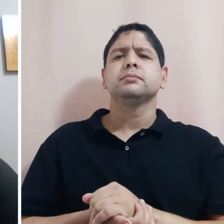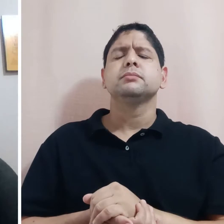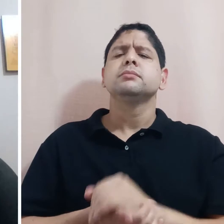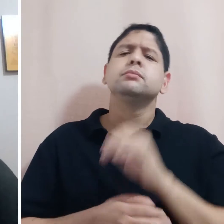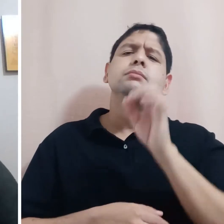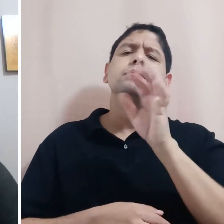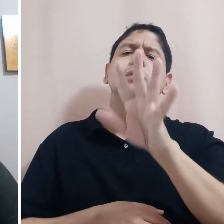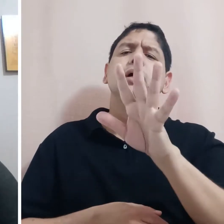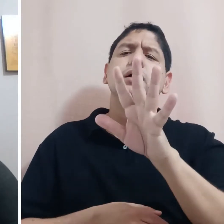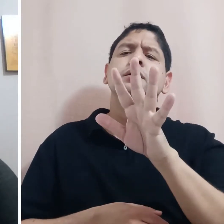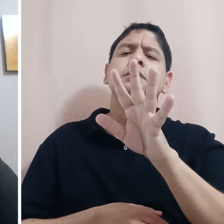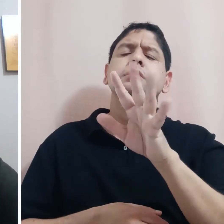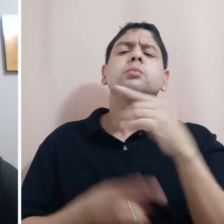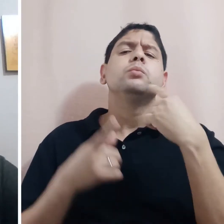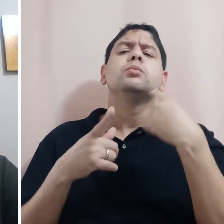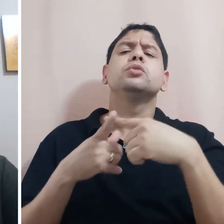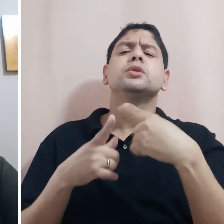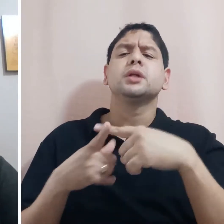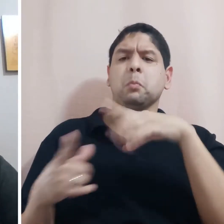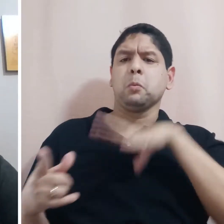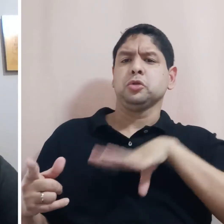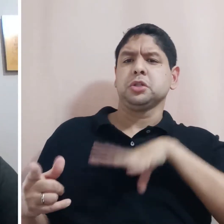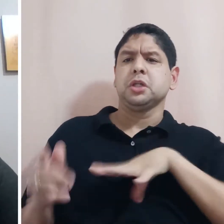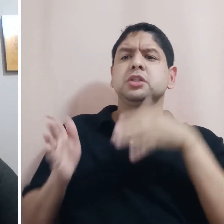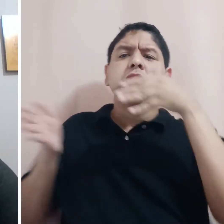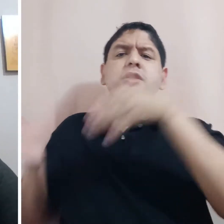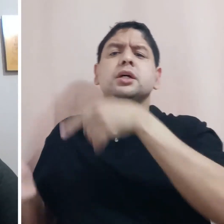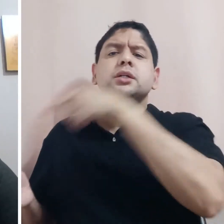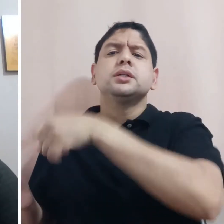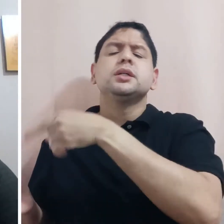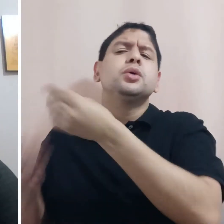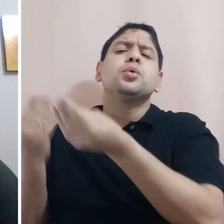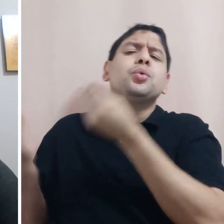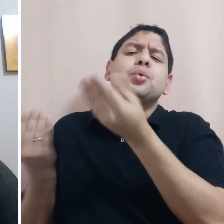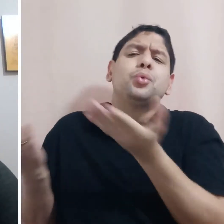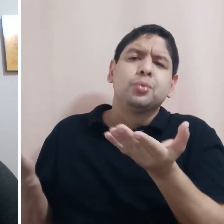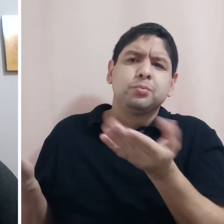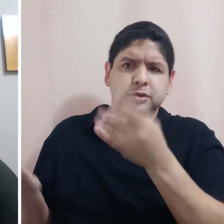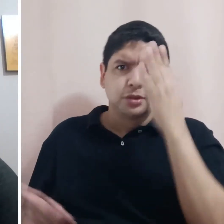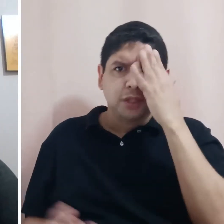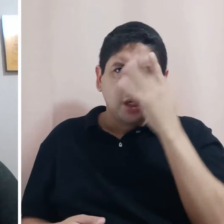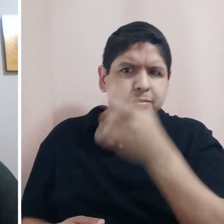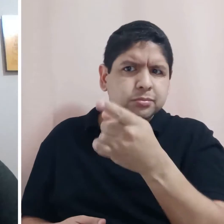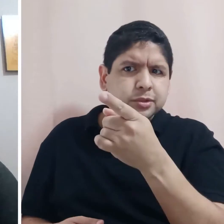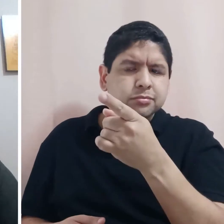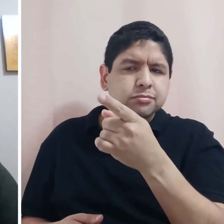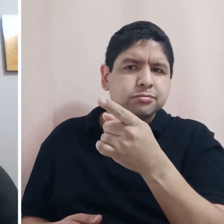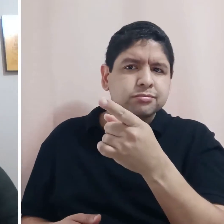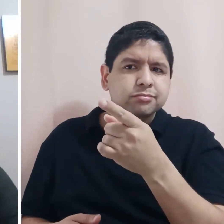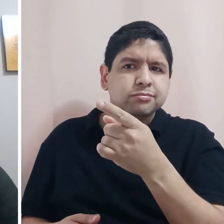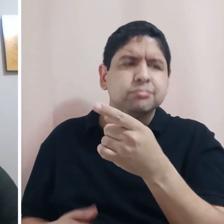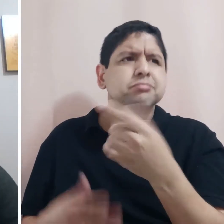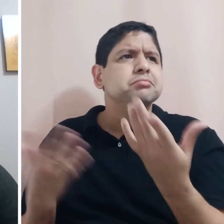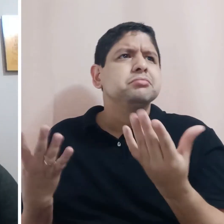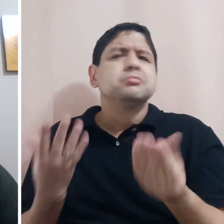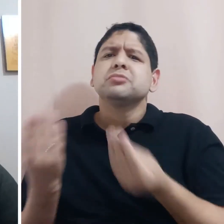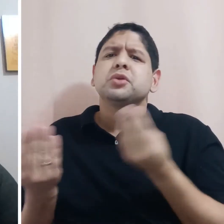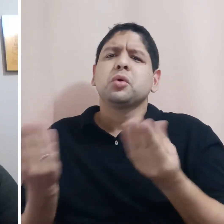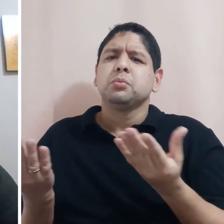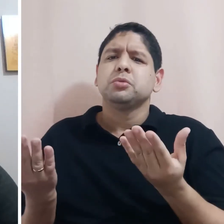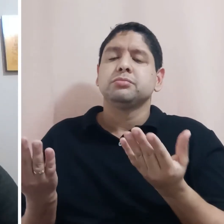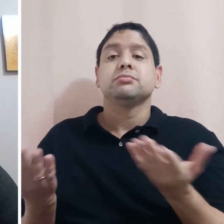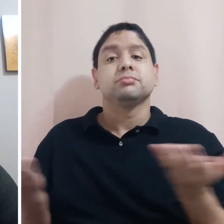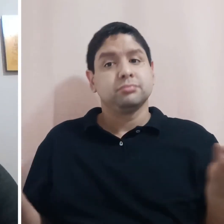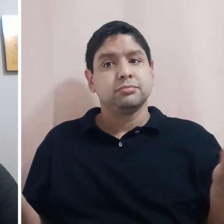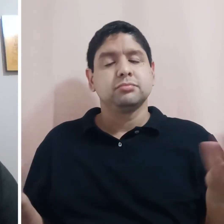dessa história, mas você sabe por que os portugueses chegaram ao Brasil? Você sabe como eles chegaram ao